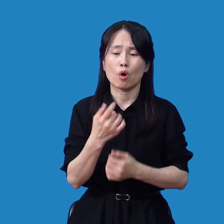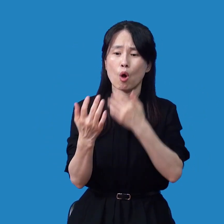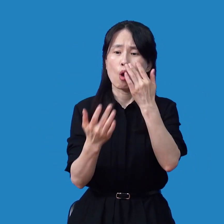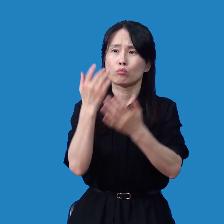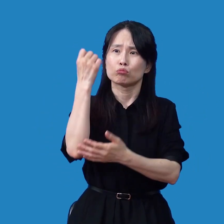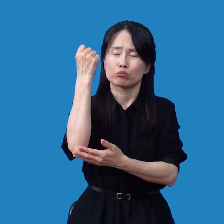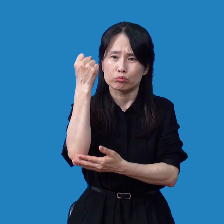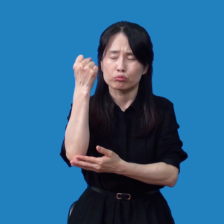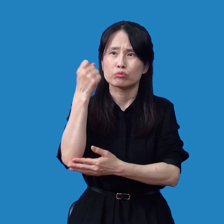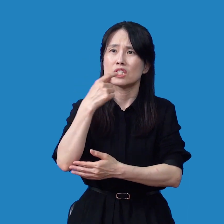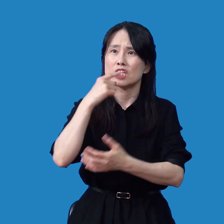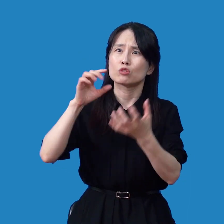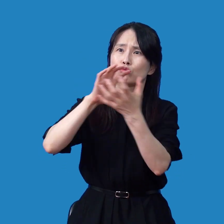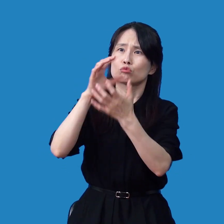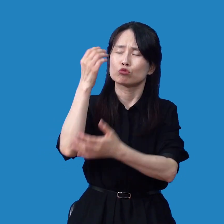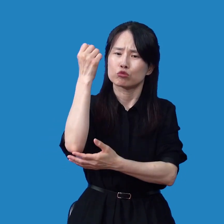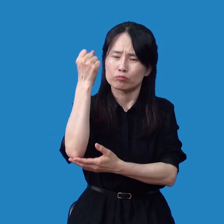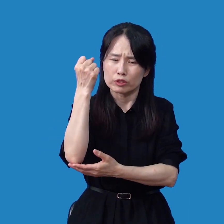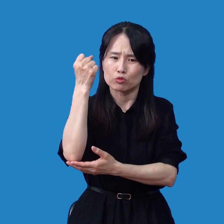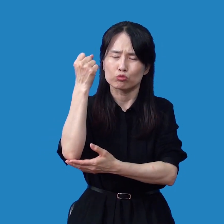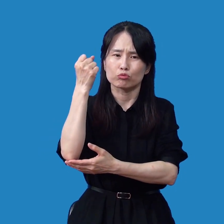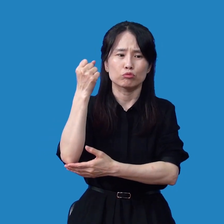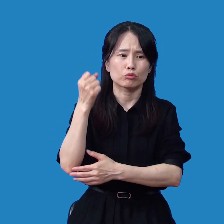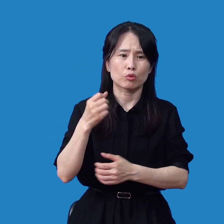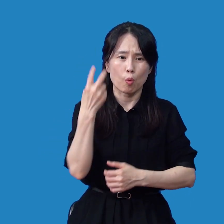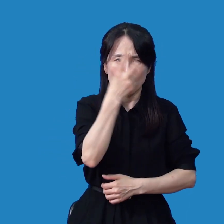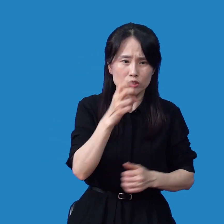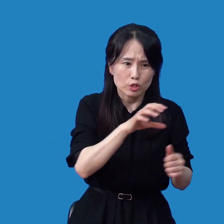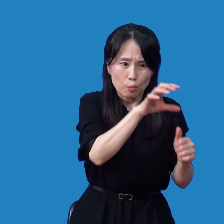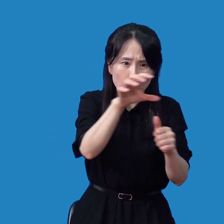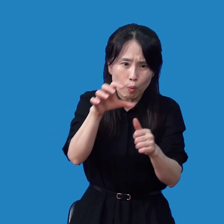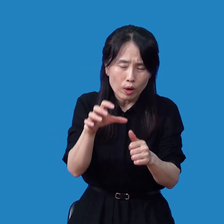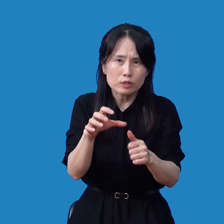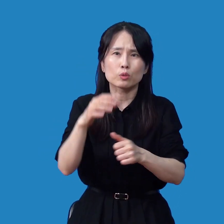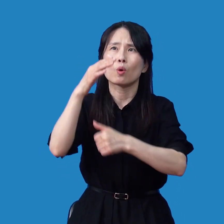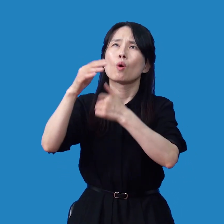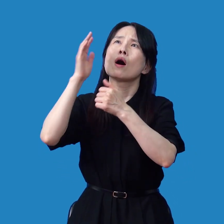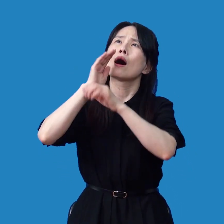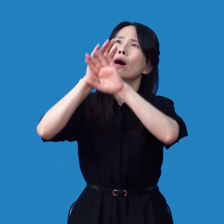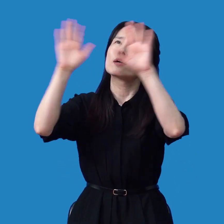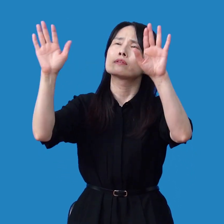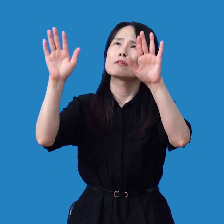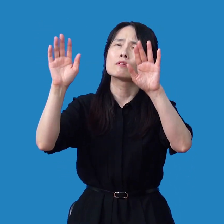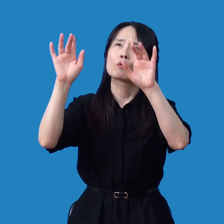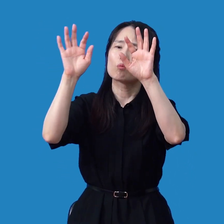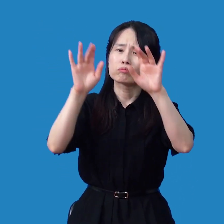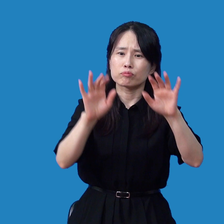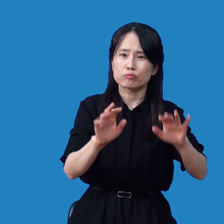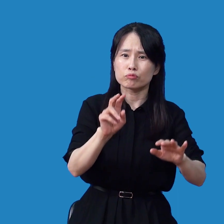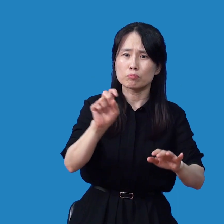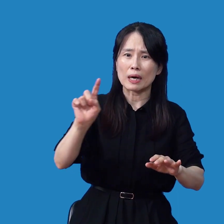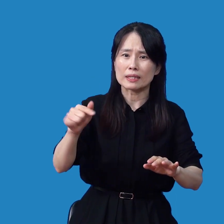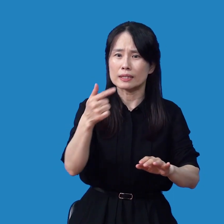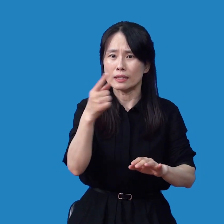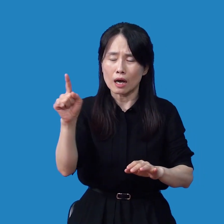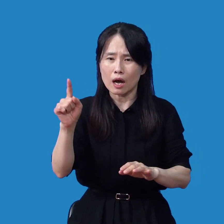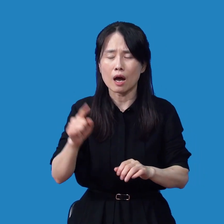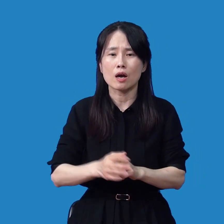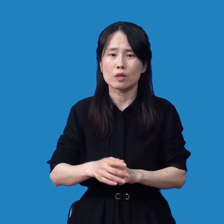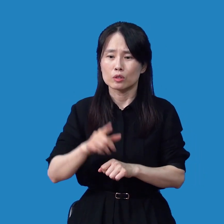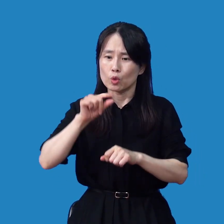구름기둥으로 지켜주시고 하늘에서 만나와 메추라기 내려서 먹여주시고 한없는 은혜를